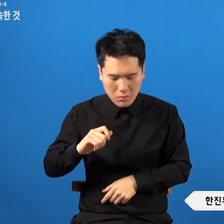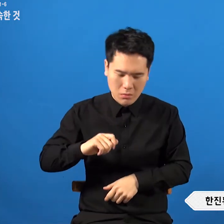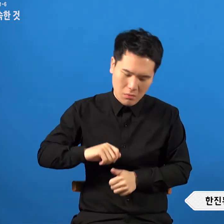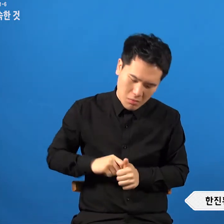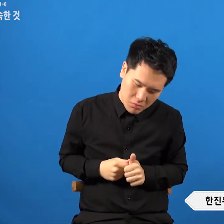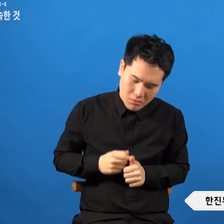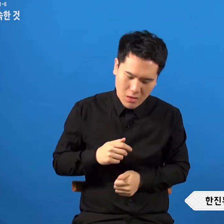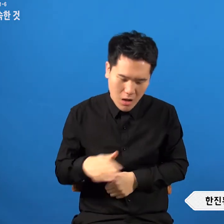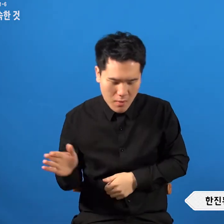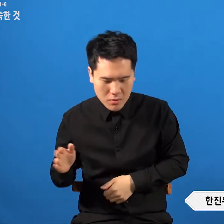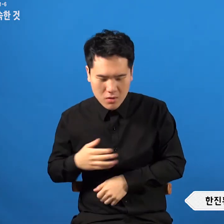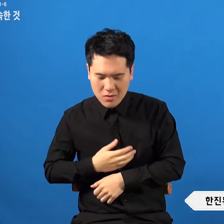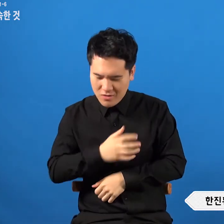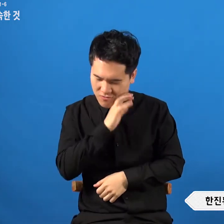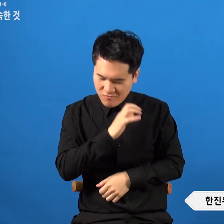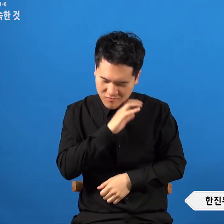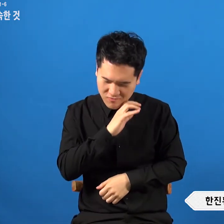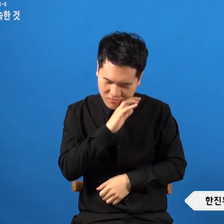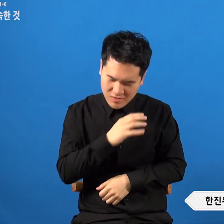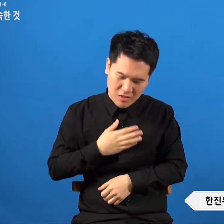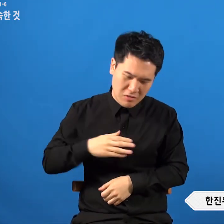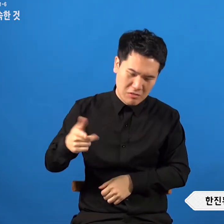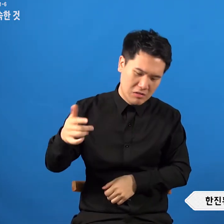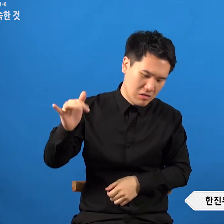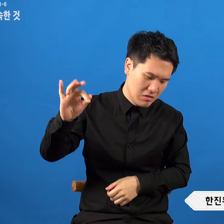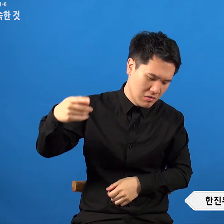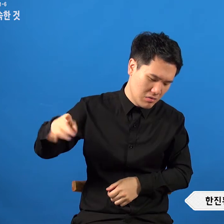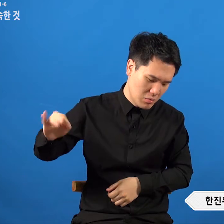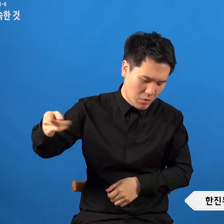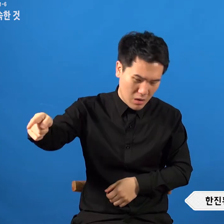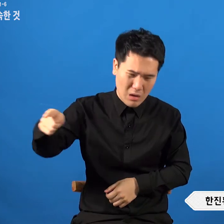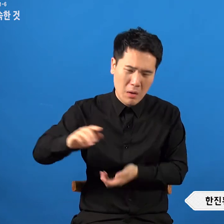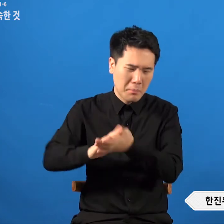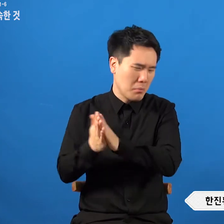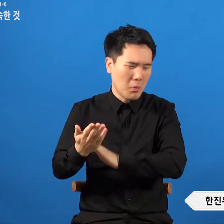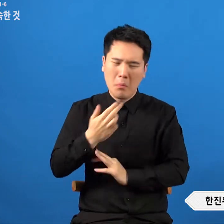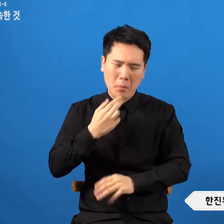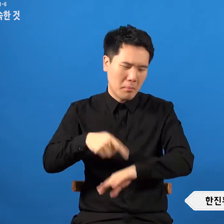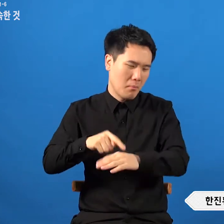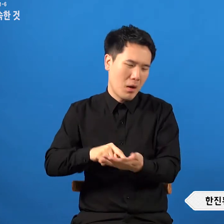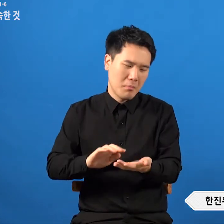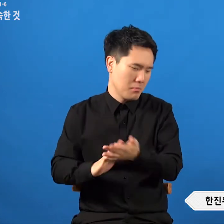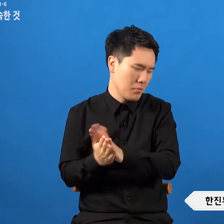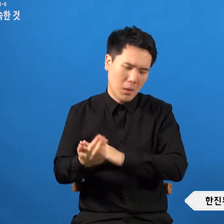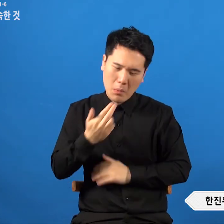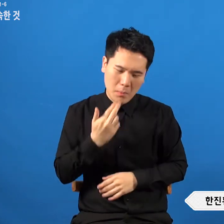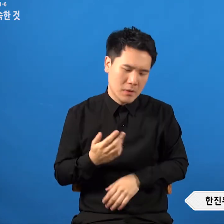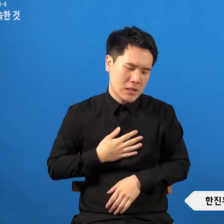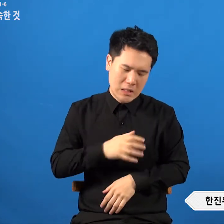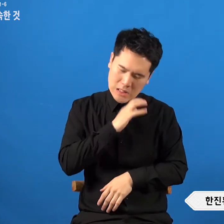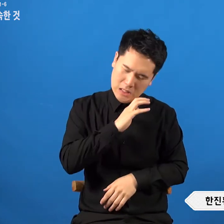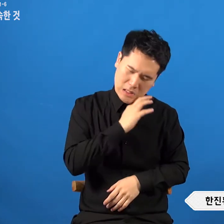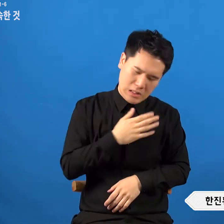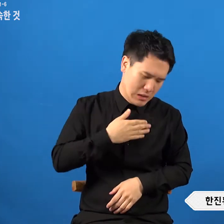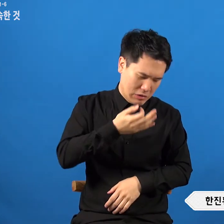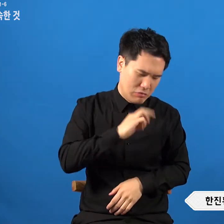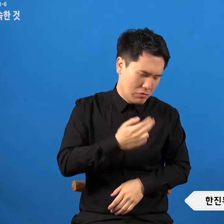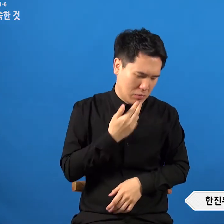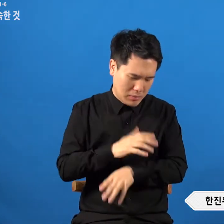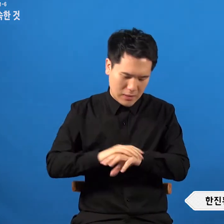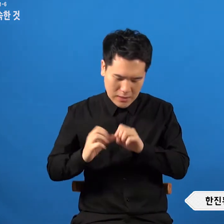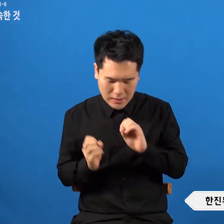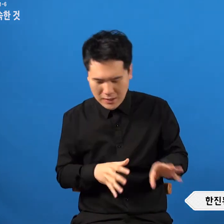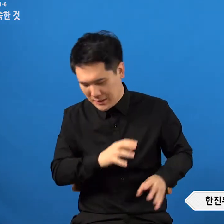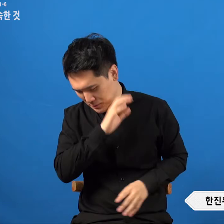투덜대면서 갔습니다. 내 가는 거 이거 말짱 헛수고다. 니네의 사람들은 절대로 변하지 않는다.